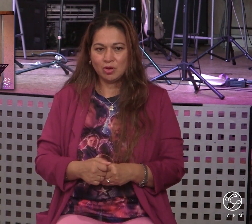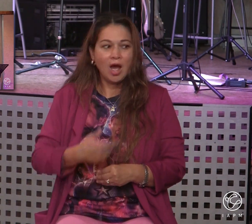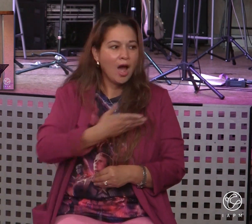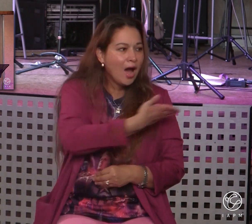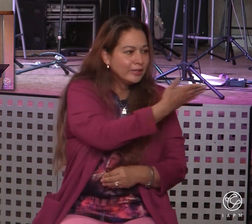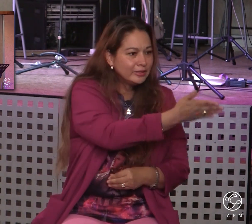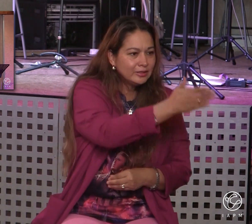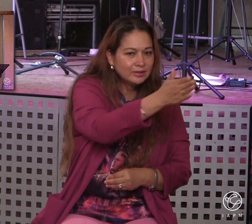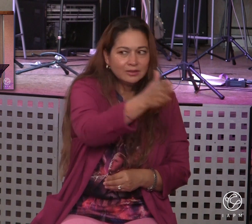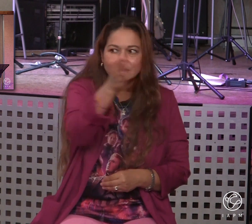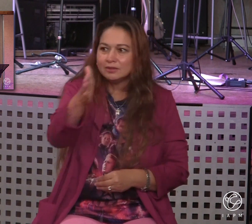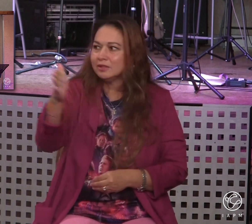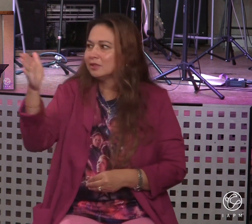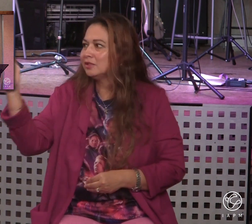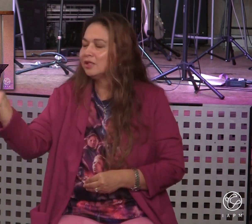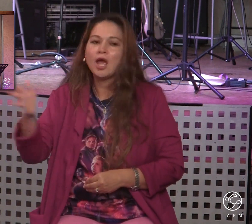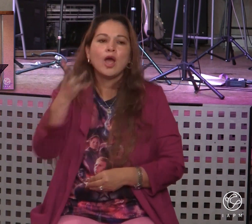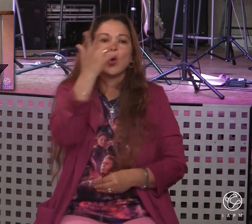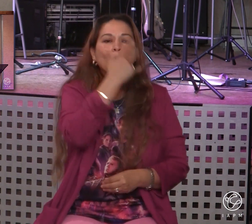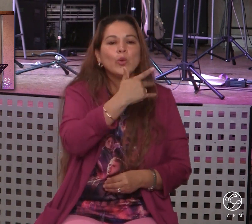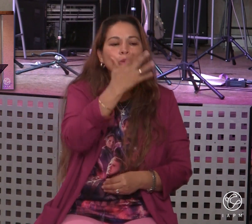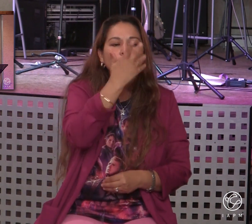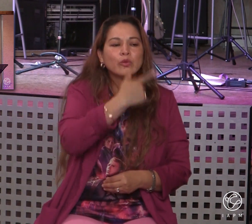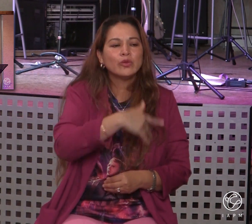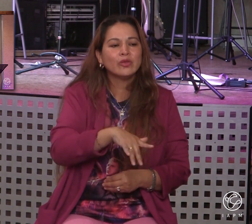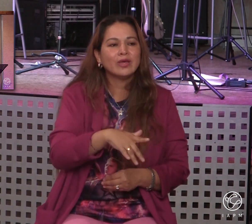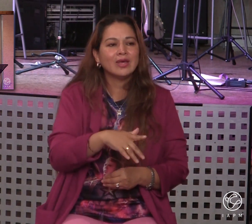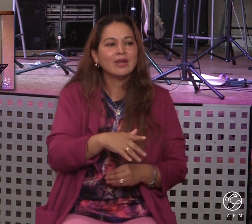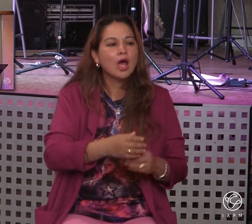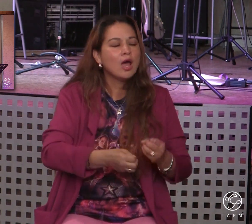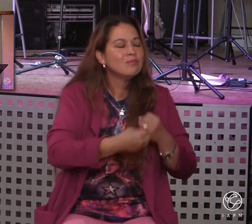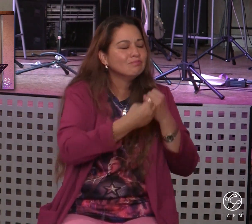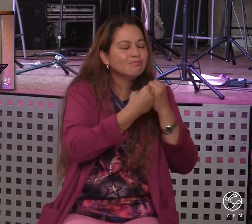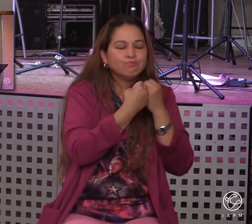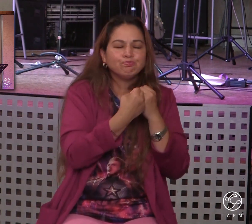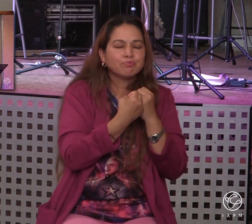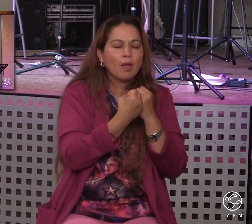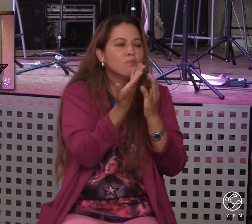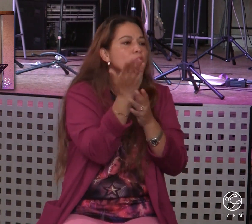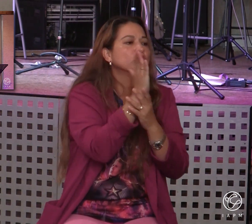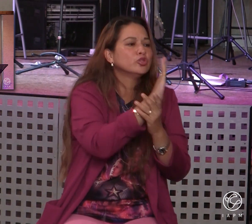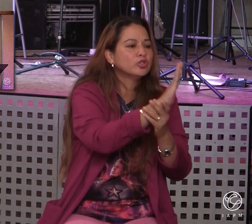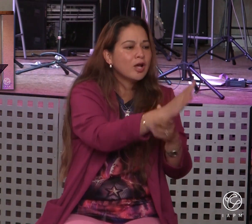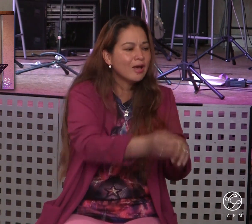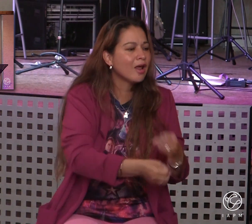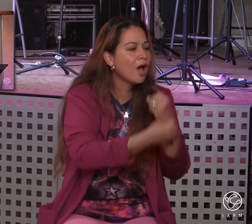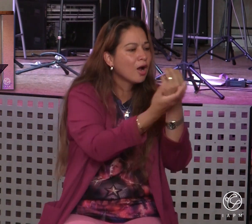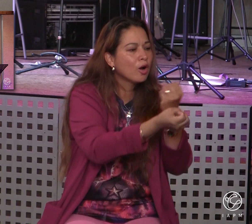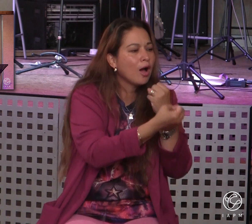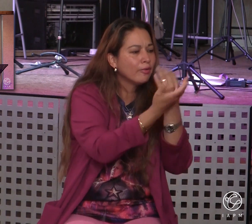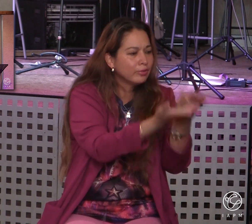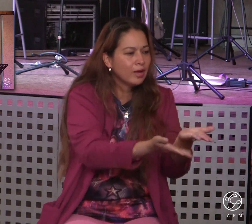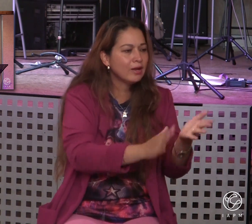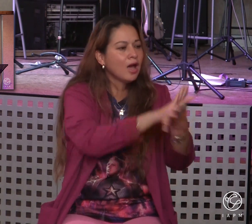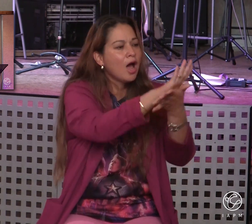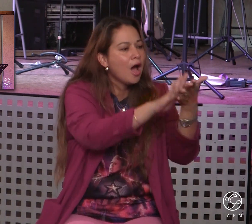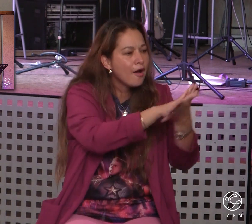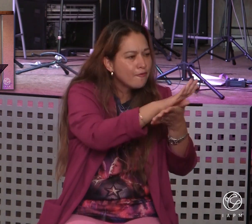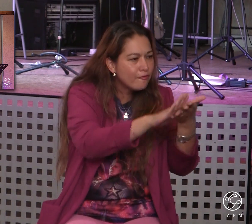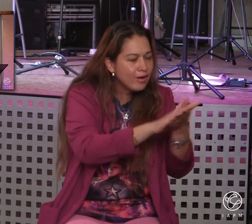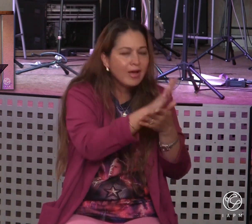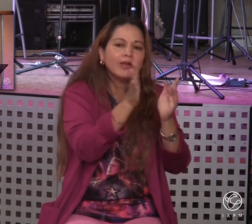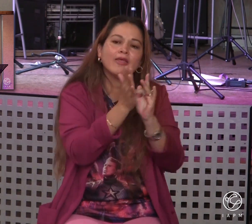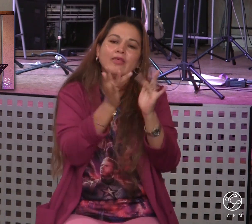Tenemos que aprenderlo. Sin Él, Jesucristo se lo dijo luego cuando se despidió de ellos, ¿recordáis? No os